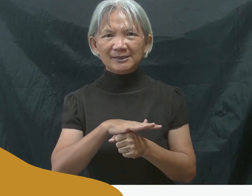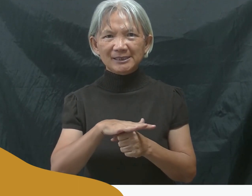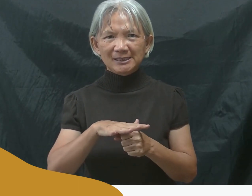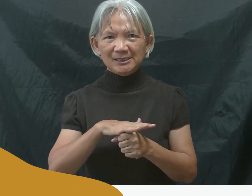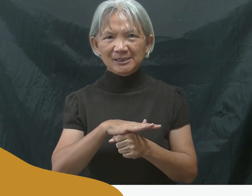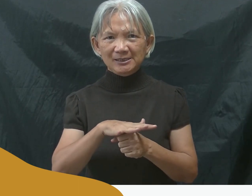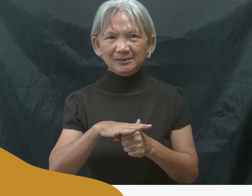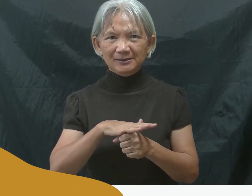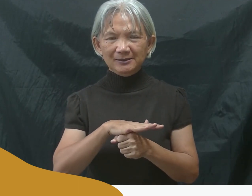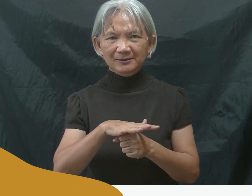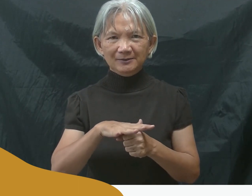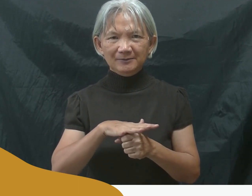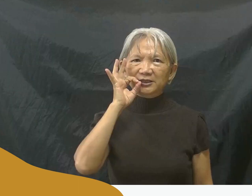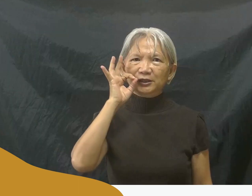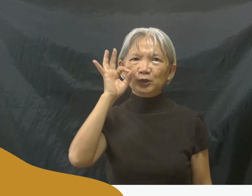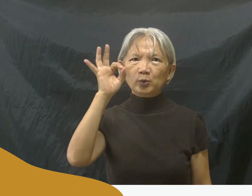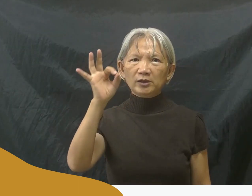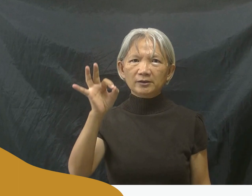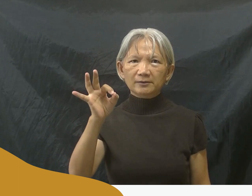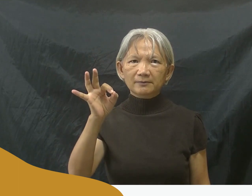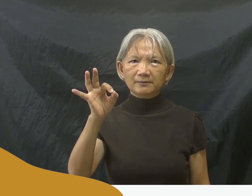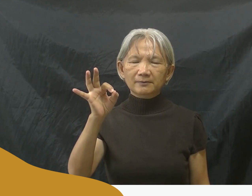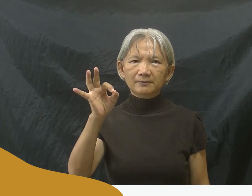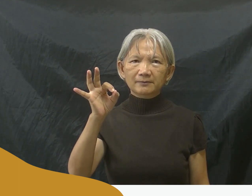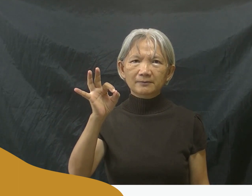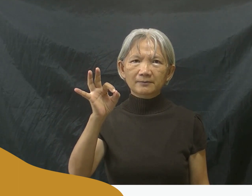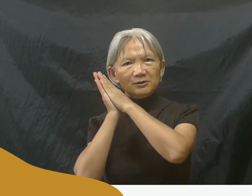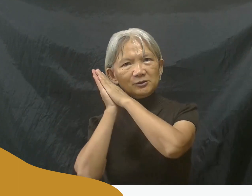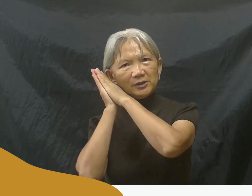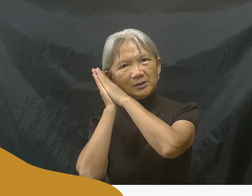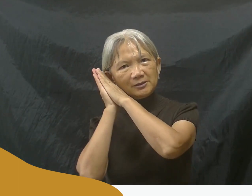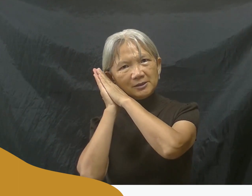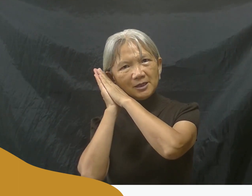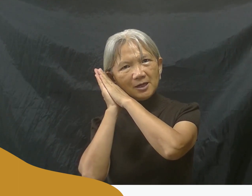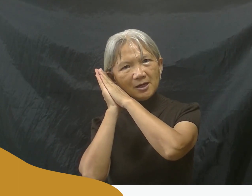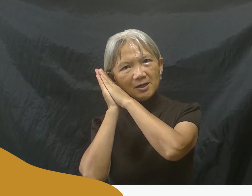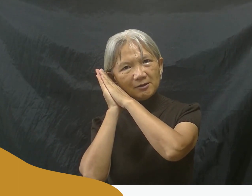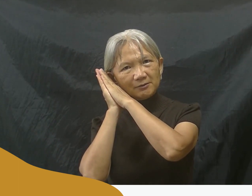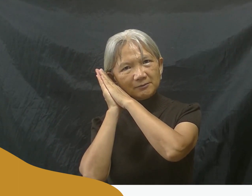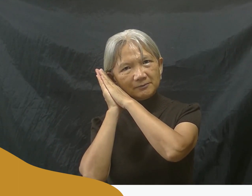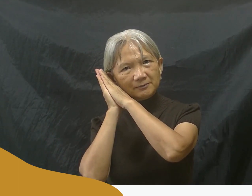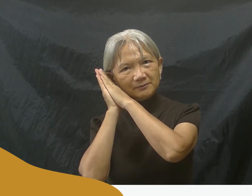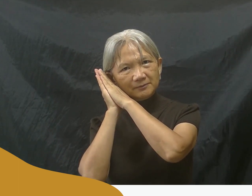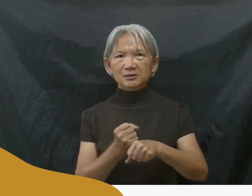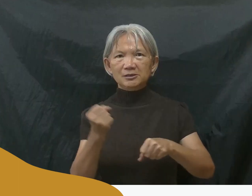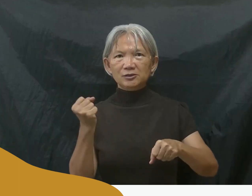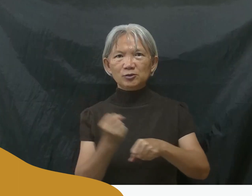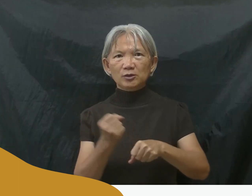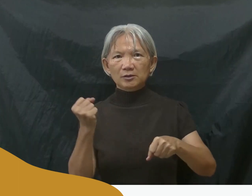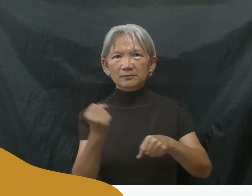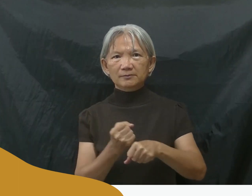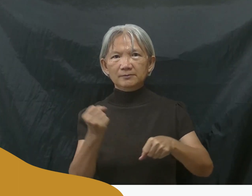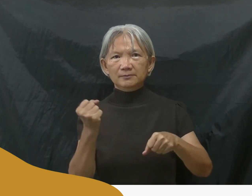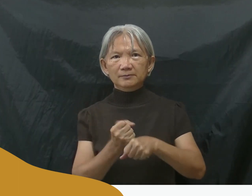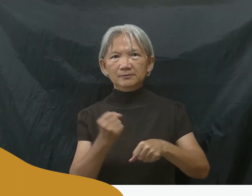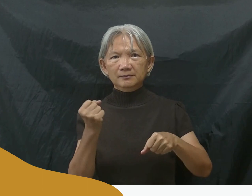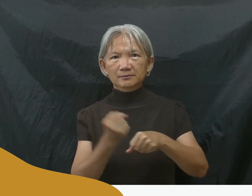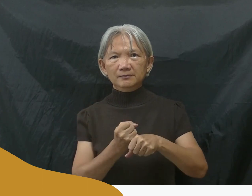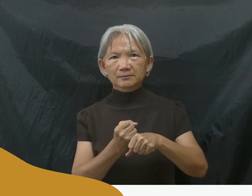惜，疑问，睡觉，制作，